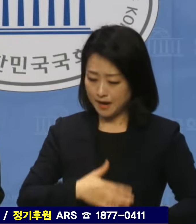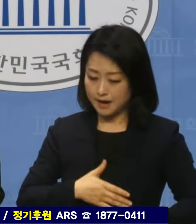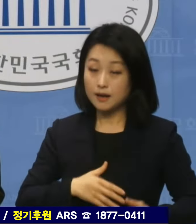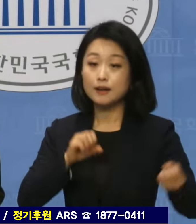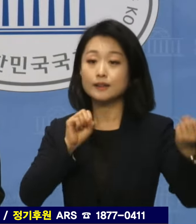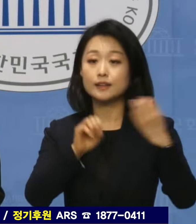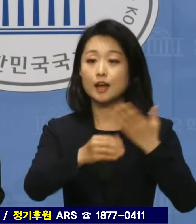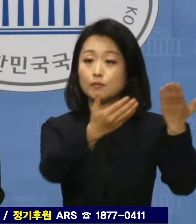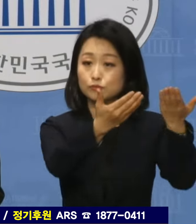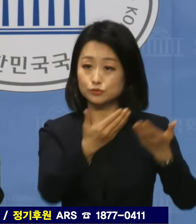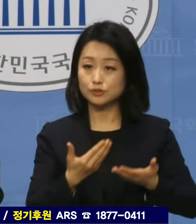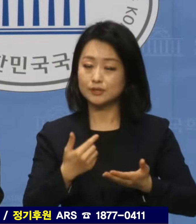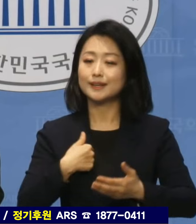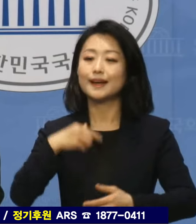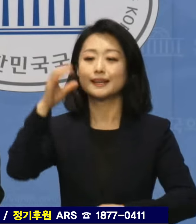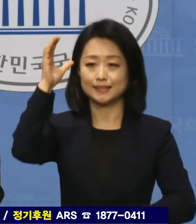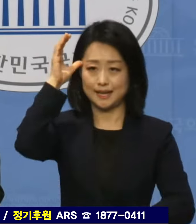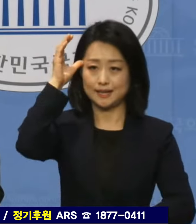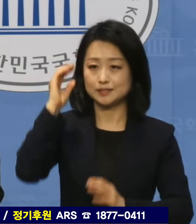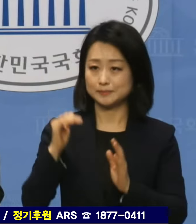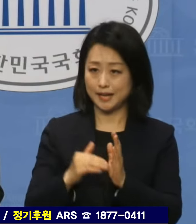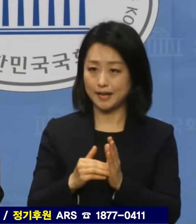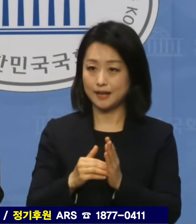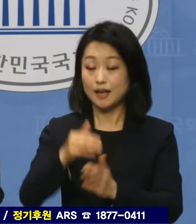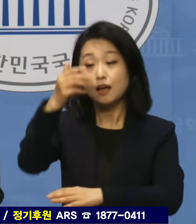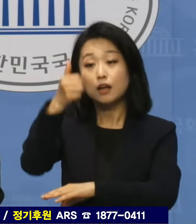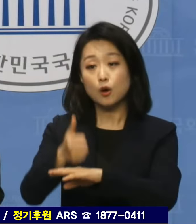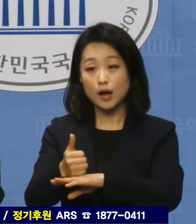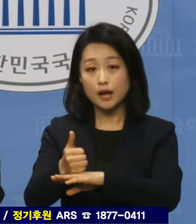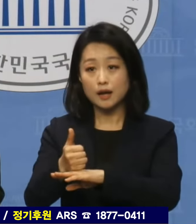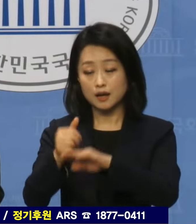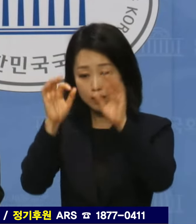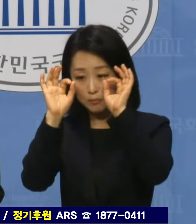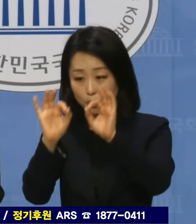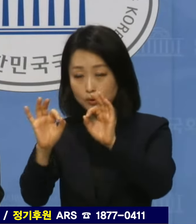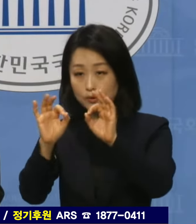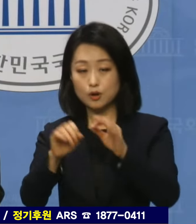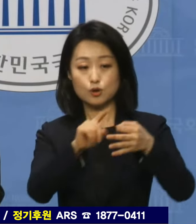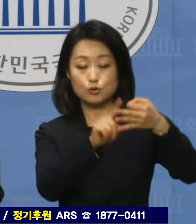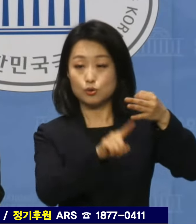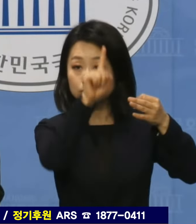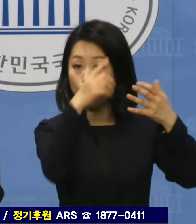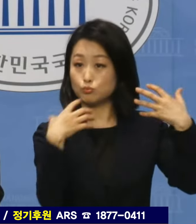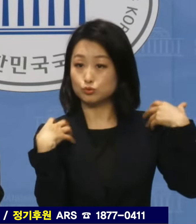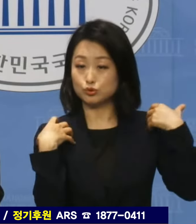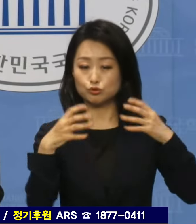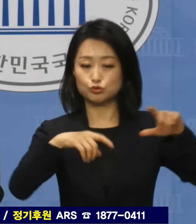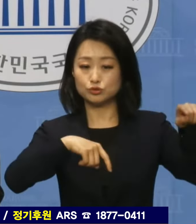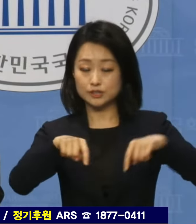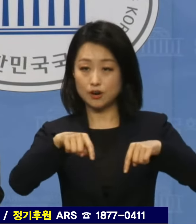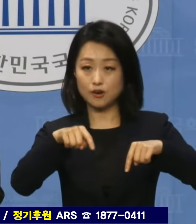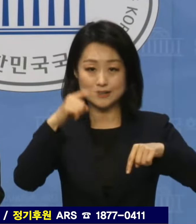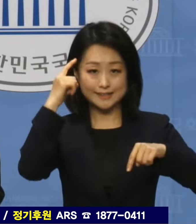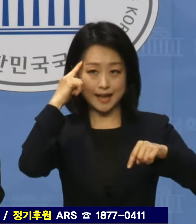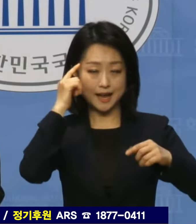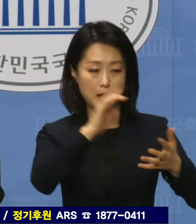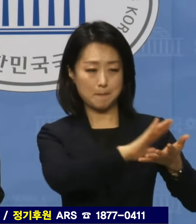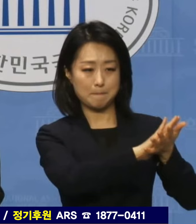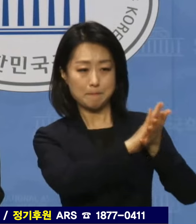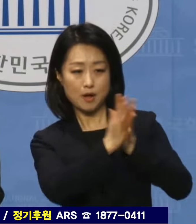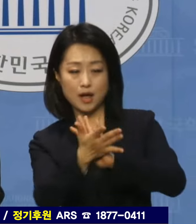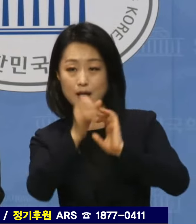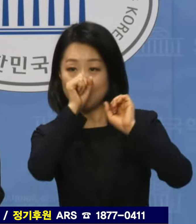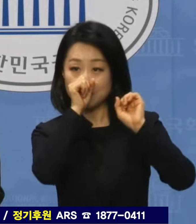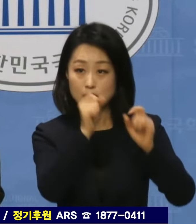답하시길 바랬습니다. 이번 총선 결과가 윤석열 정부의 국정 기조를 바꾸는